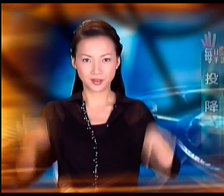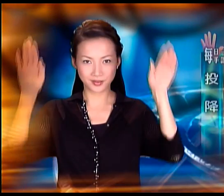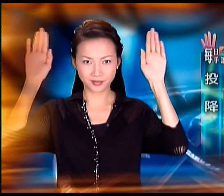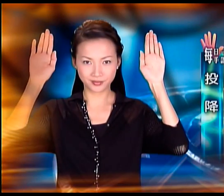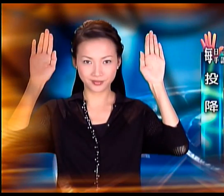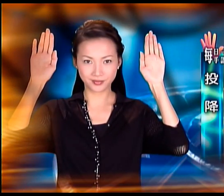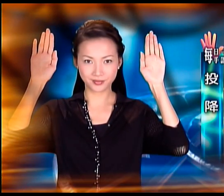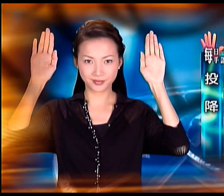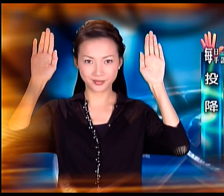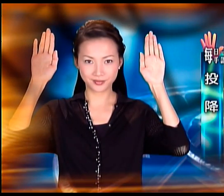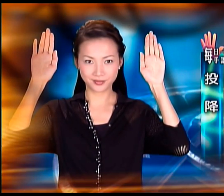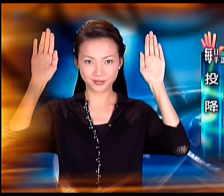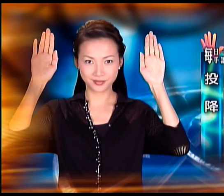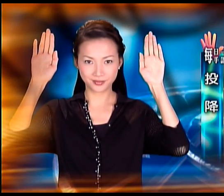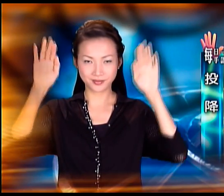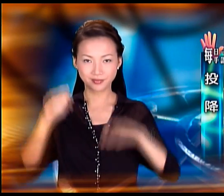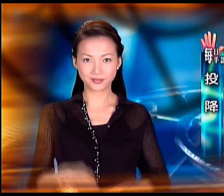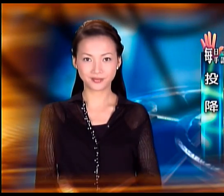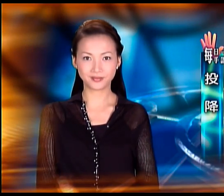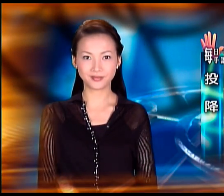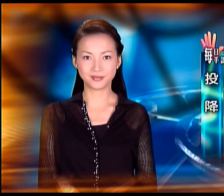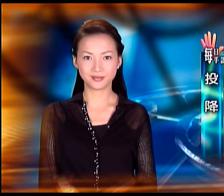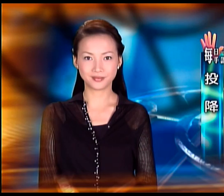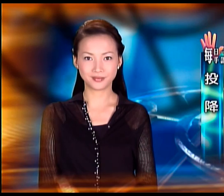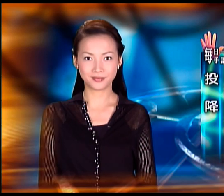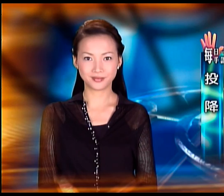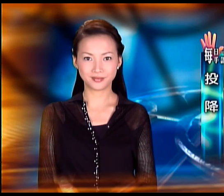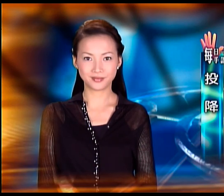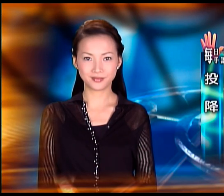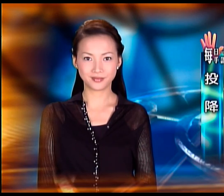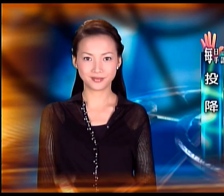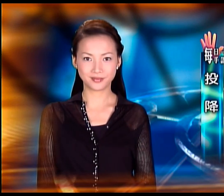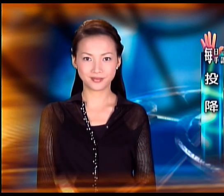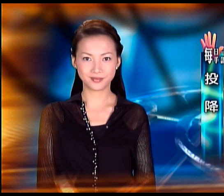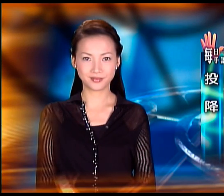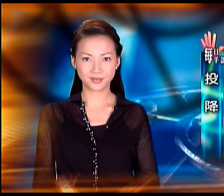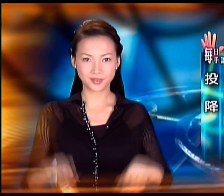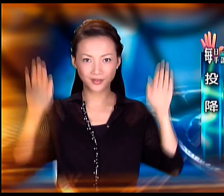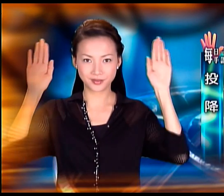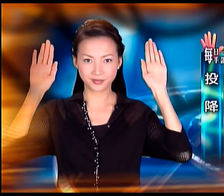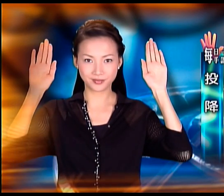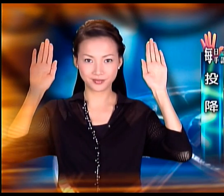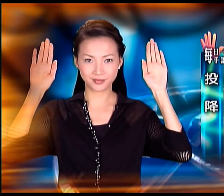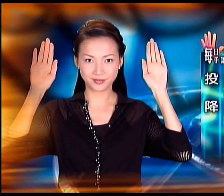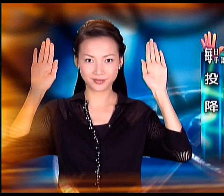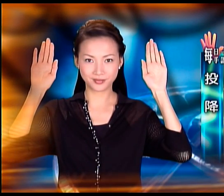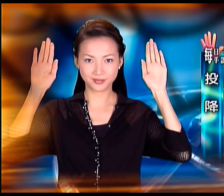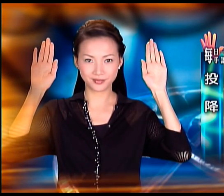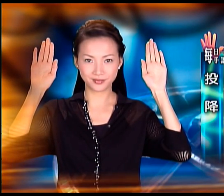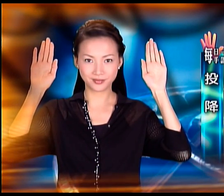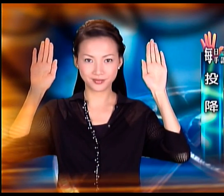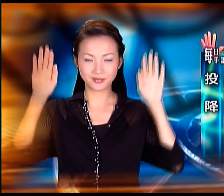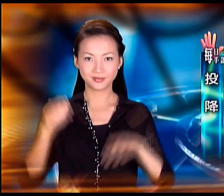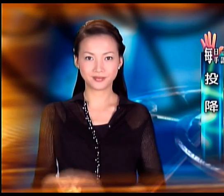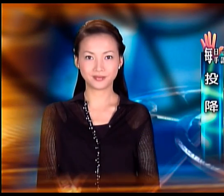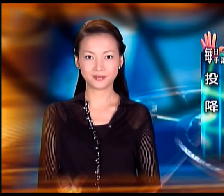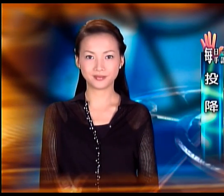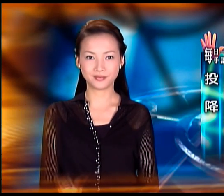投降的手语非常的简单，只要把双手拿上来，做出投降的样子，这样就可